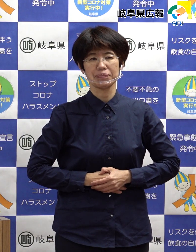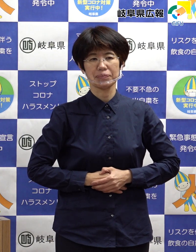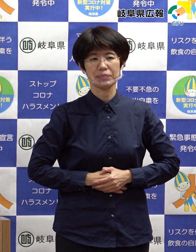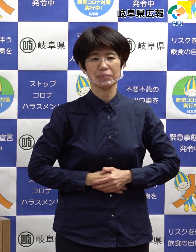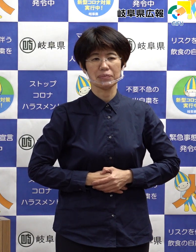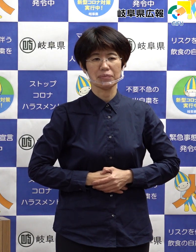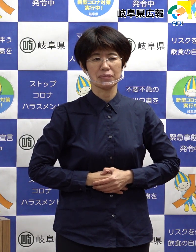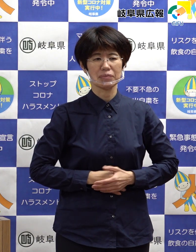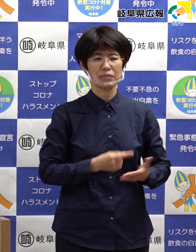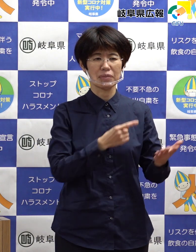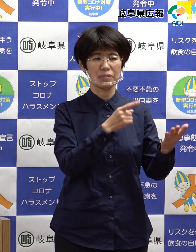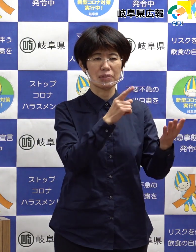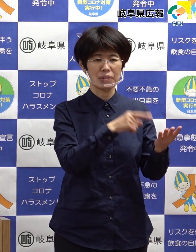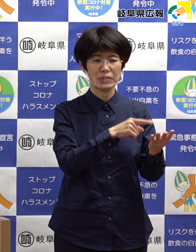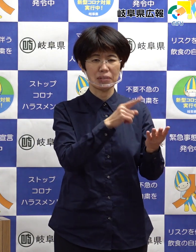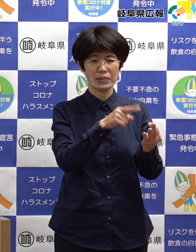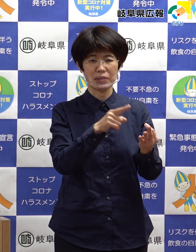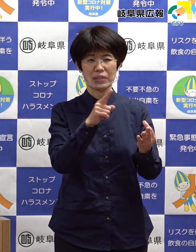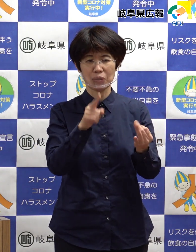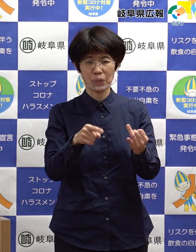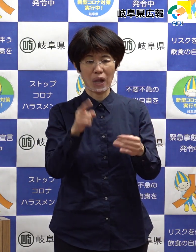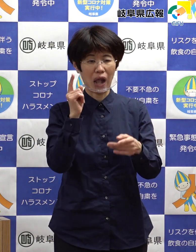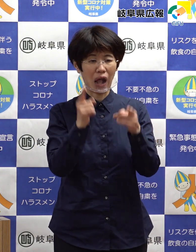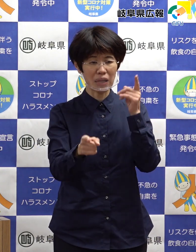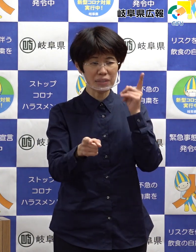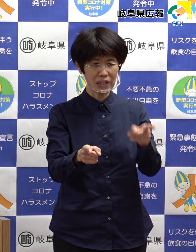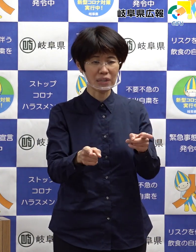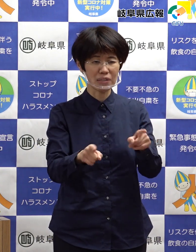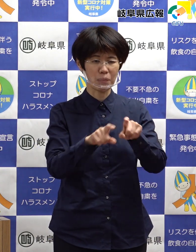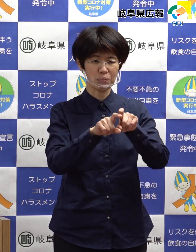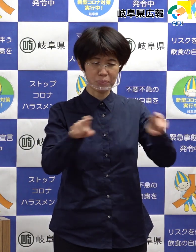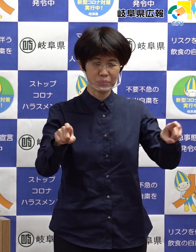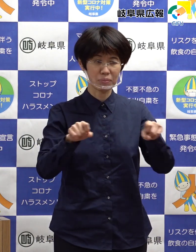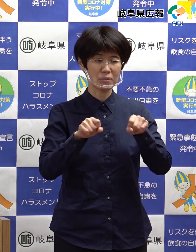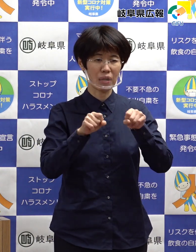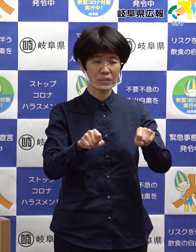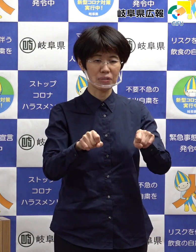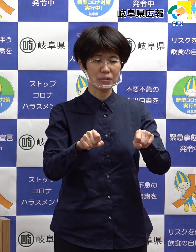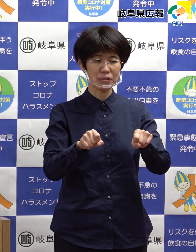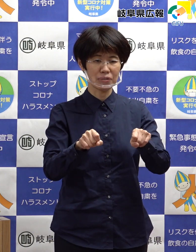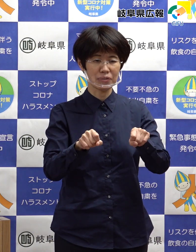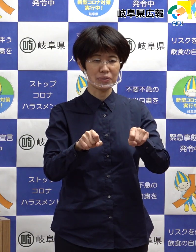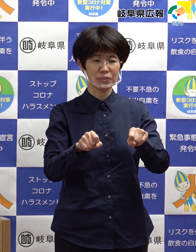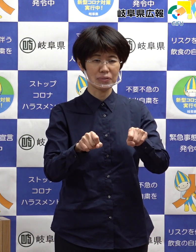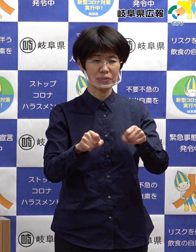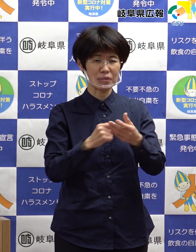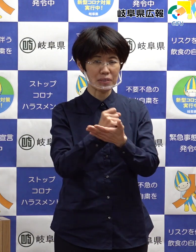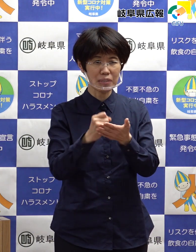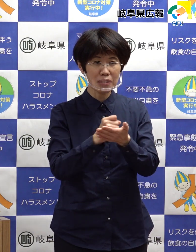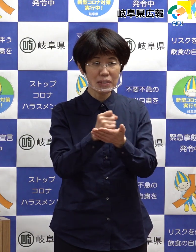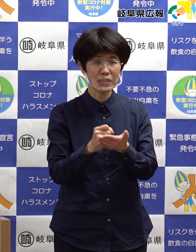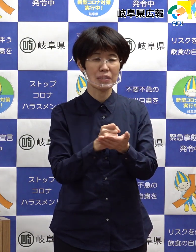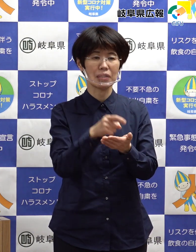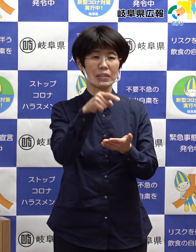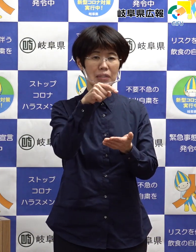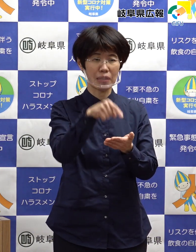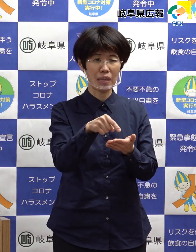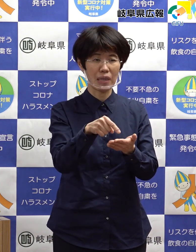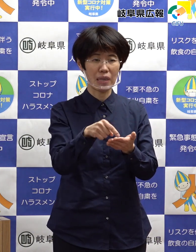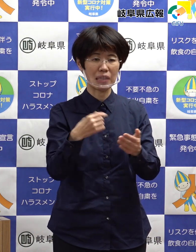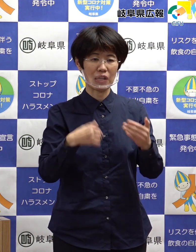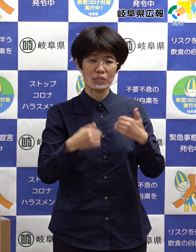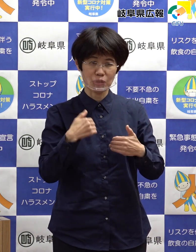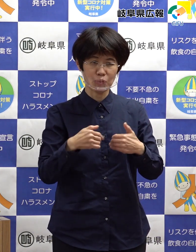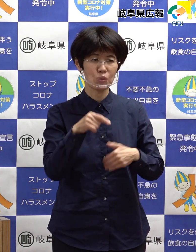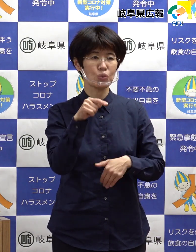それぞれの人がこのそれぞれの判断で公平に判断をしてチャンスを伺って、それをその、楽し